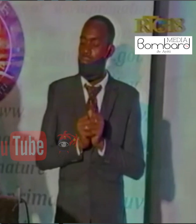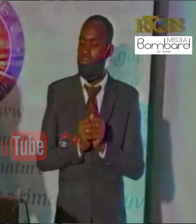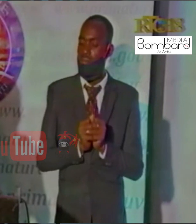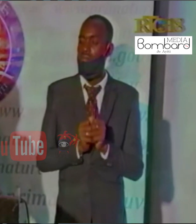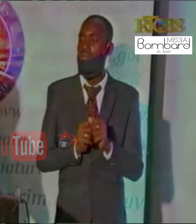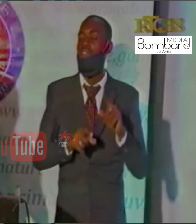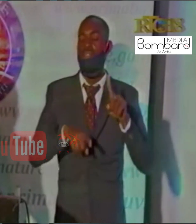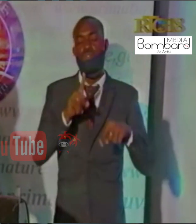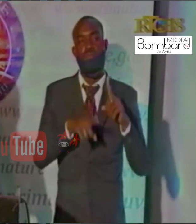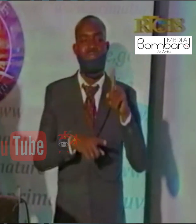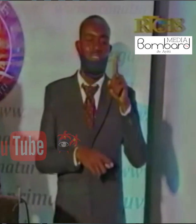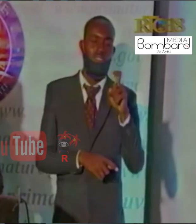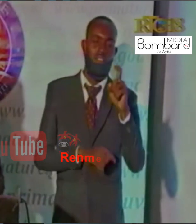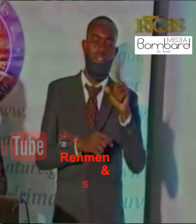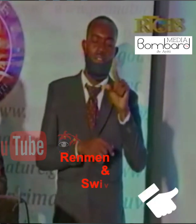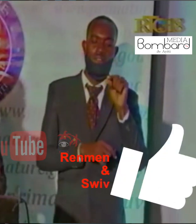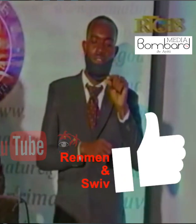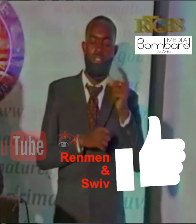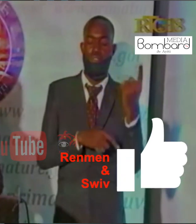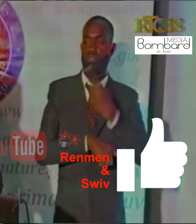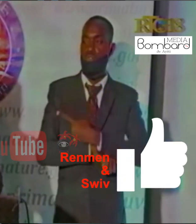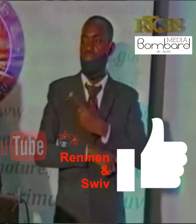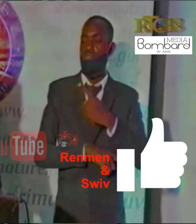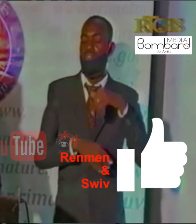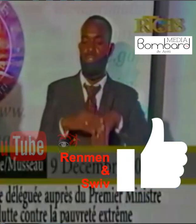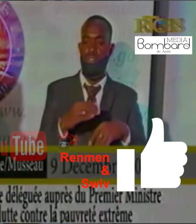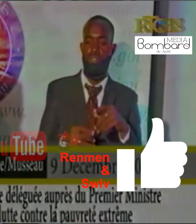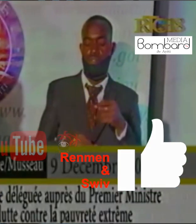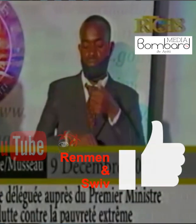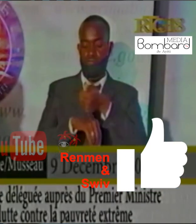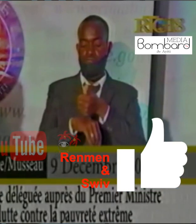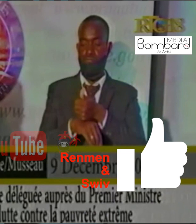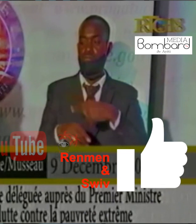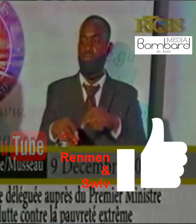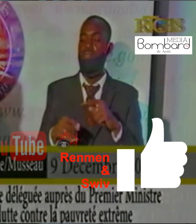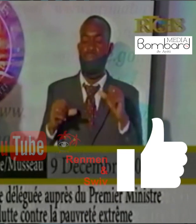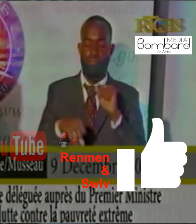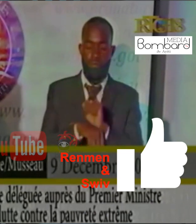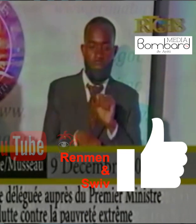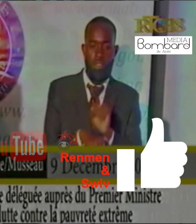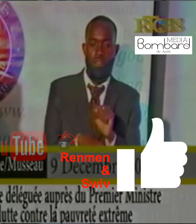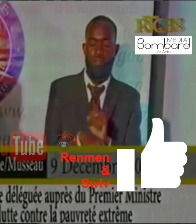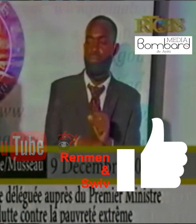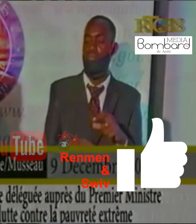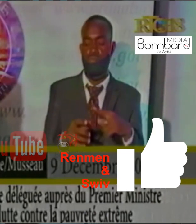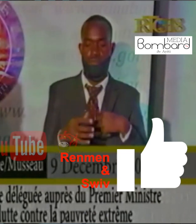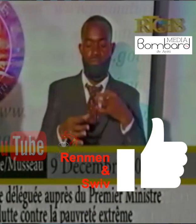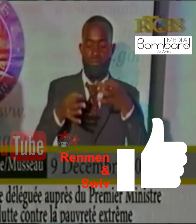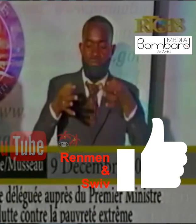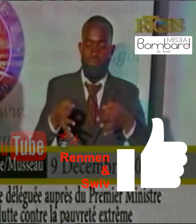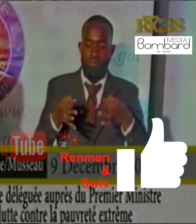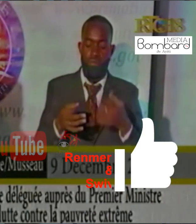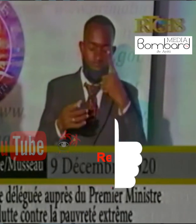Depuis quelques 120 jours à ce poste, mesdames et messieurs, le travail à battre est herculéen. Je suis déterminée à user